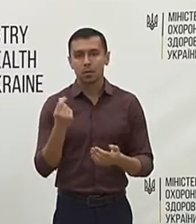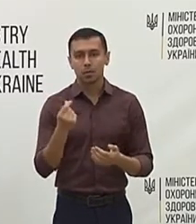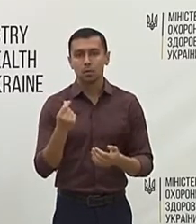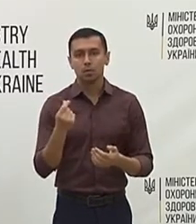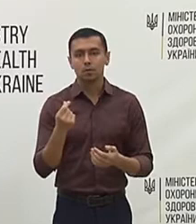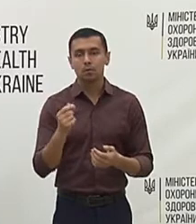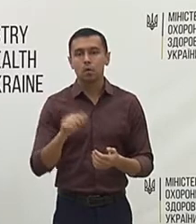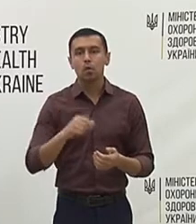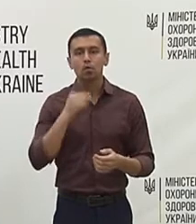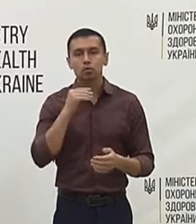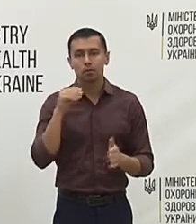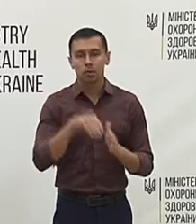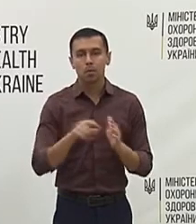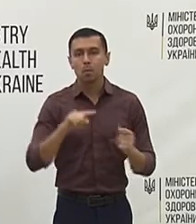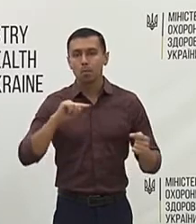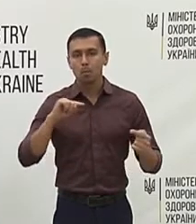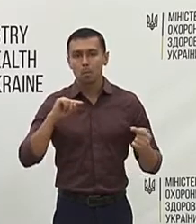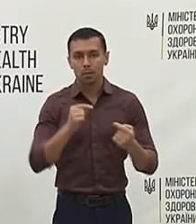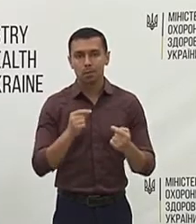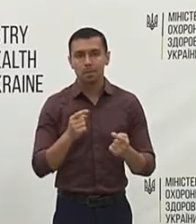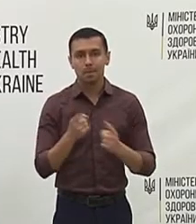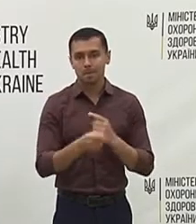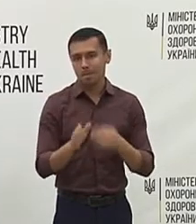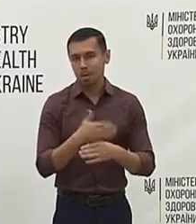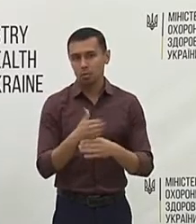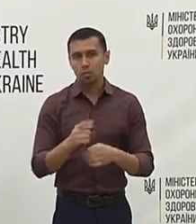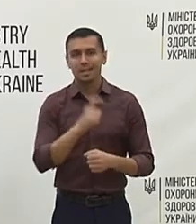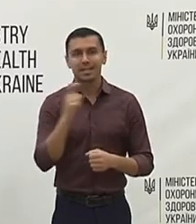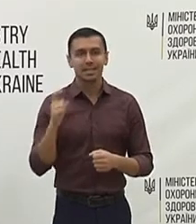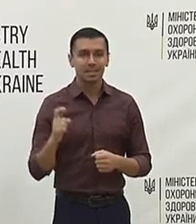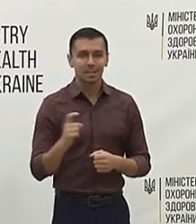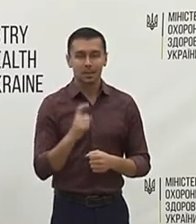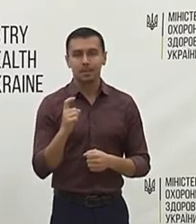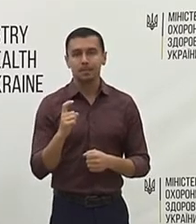коштів, голосувало проти перерозподілу з